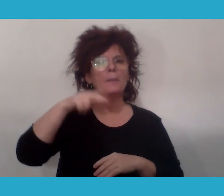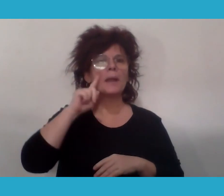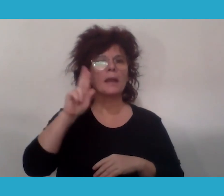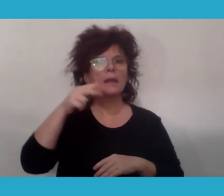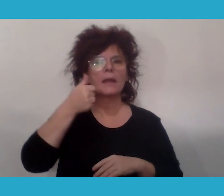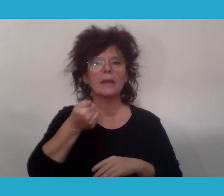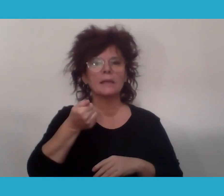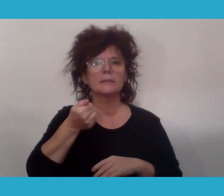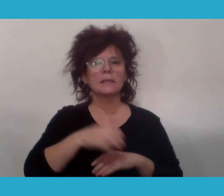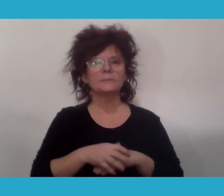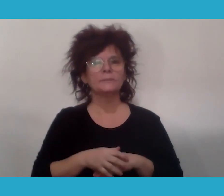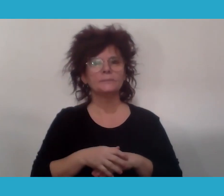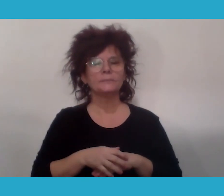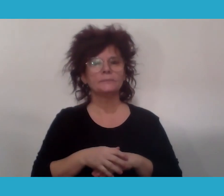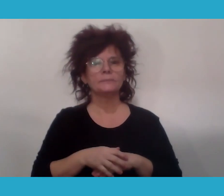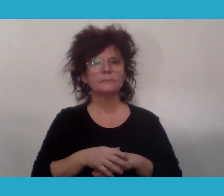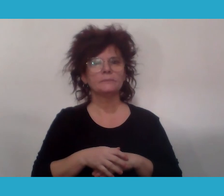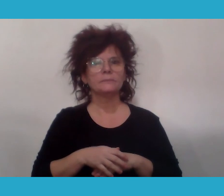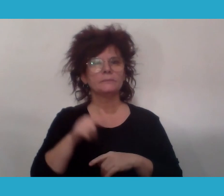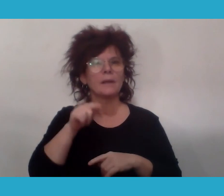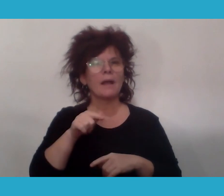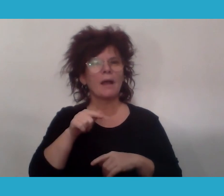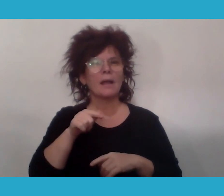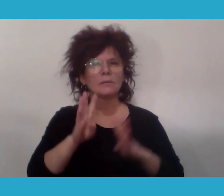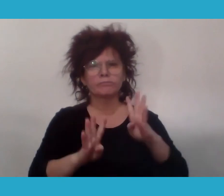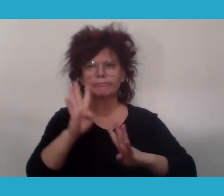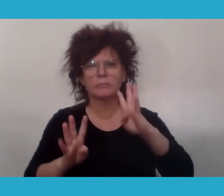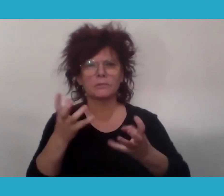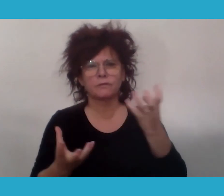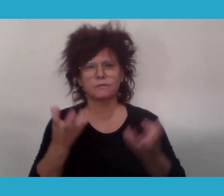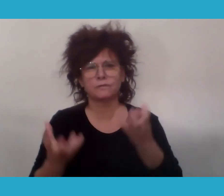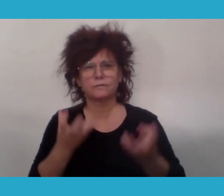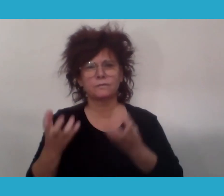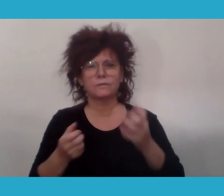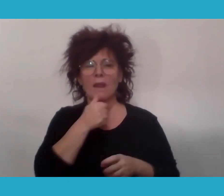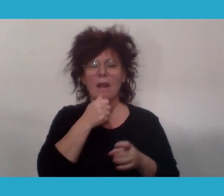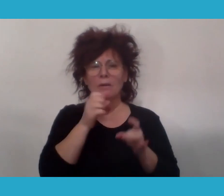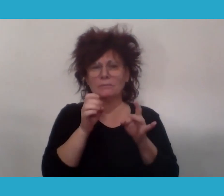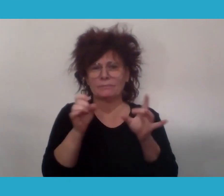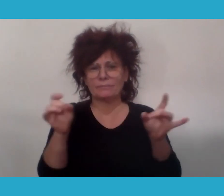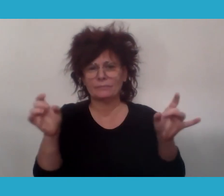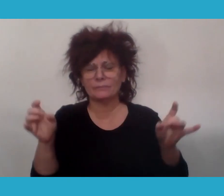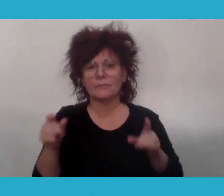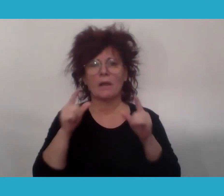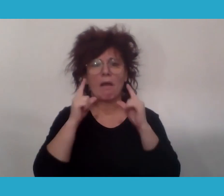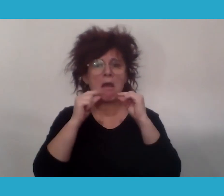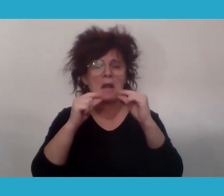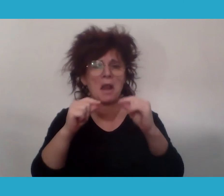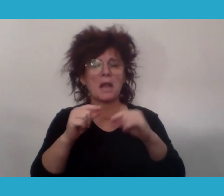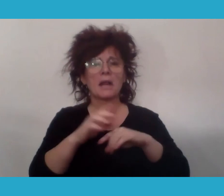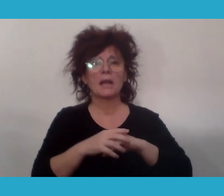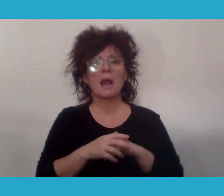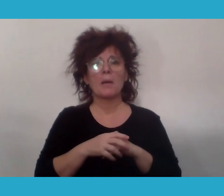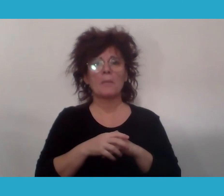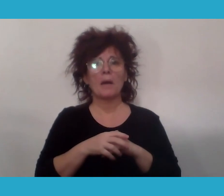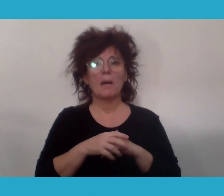creación de infraestructura regional se está quemando el bosque nativo y está envenenando el agua. Reclama por la falta de ordenamiento territorial